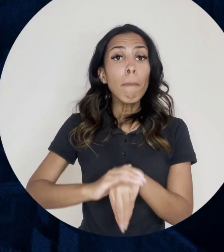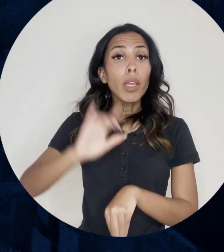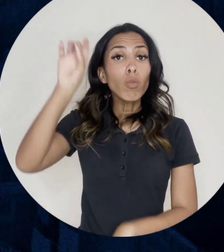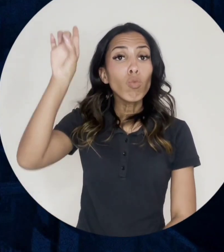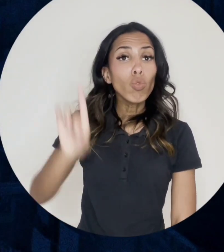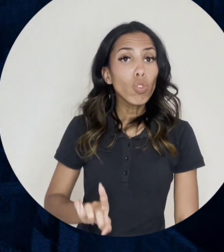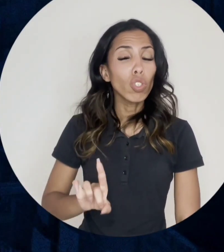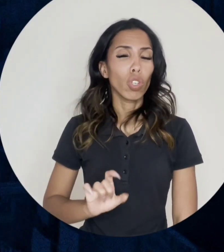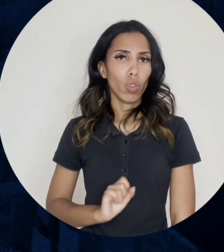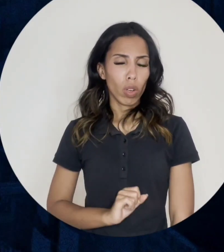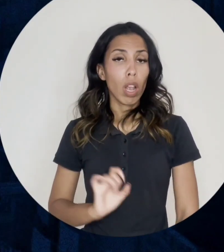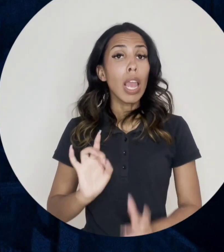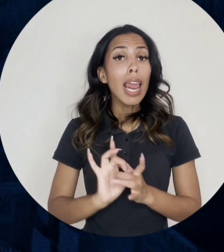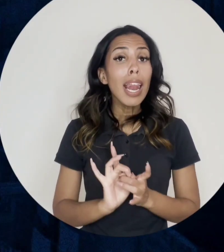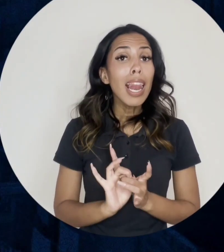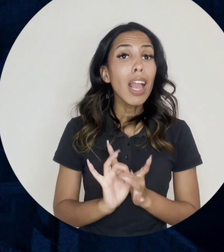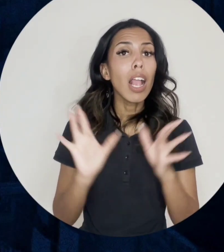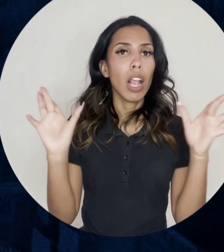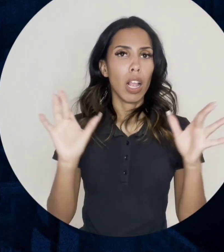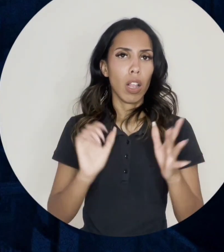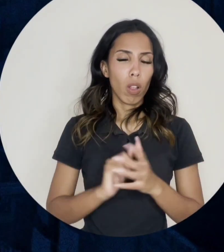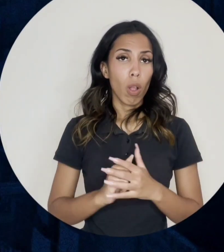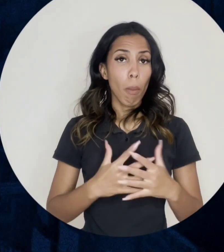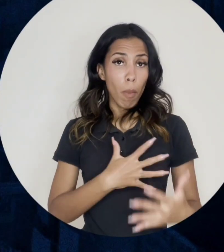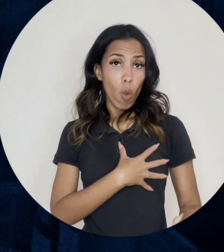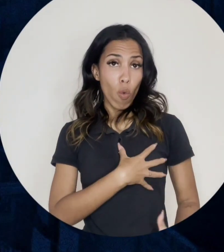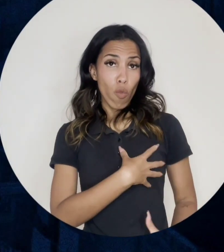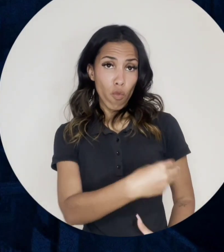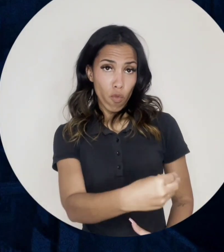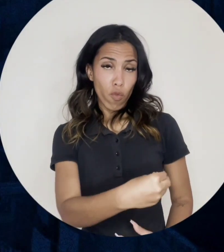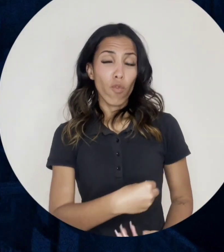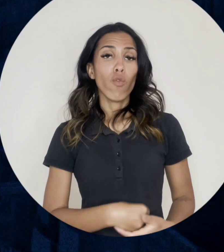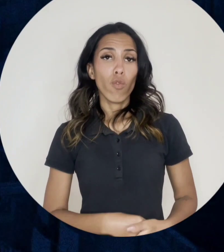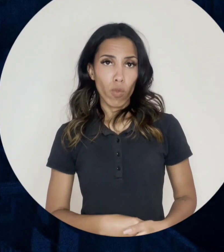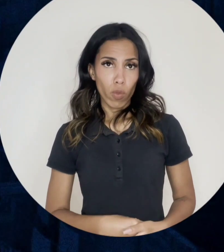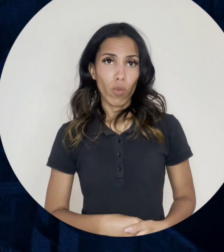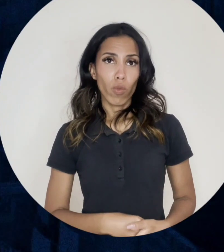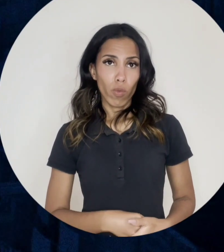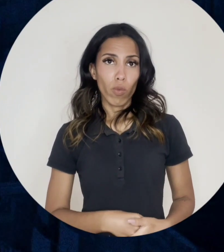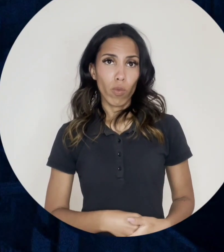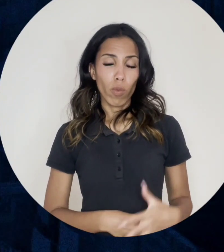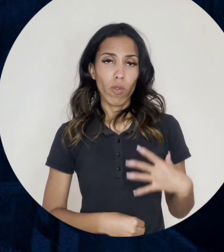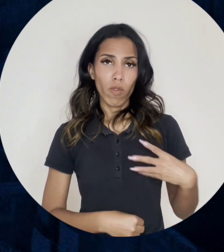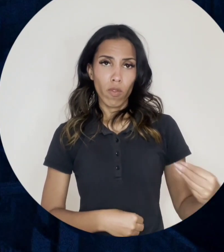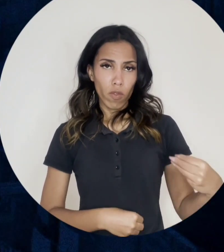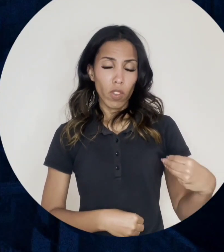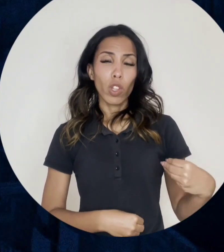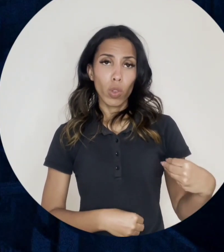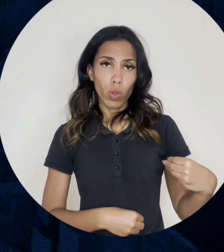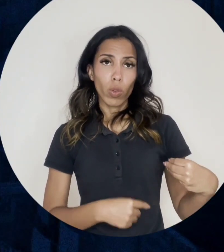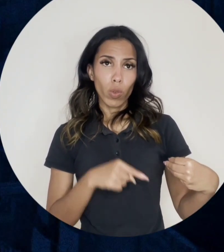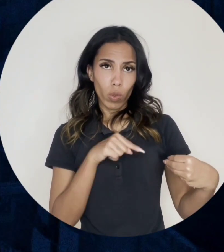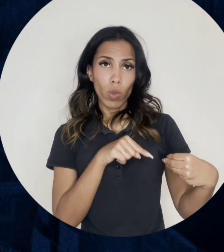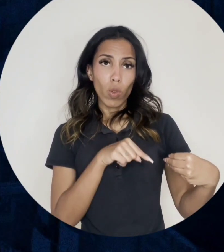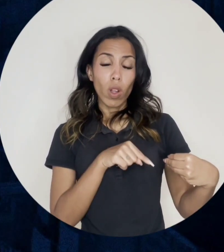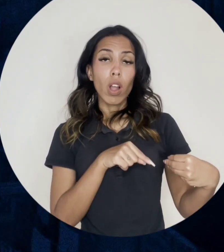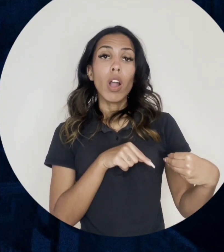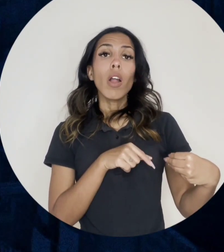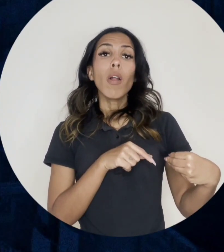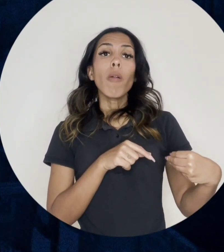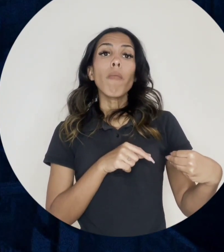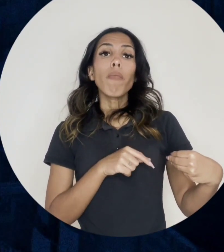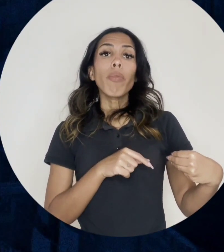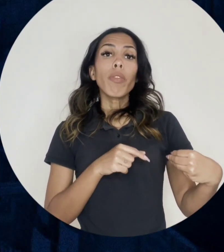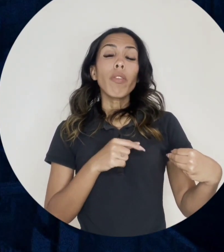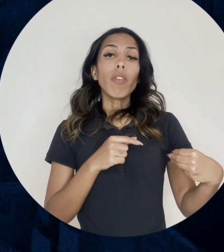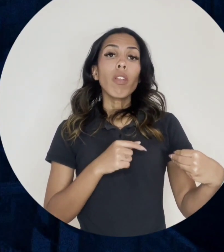e autorizou o meu filho, porque senão eu não ia ficar também, né? Não tinha. Como é que eu comia?